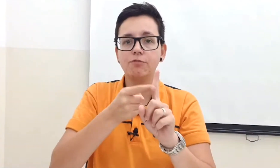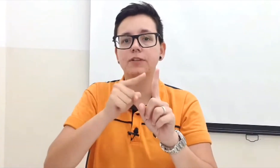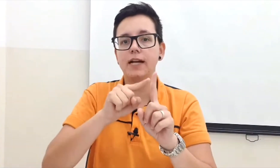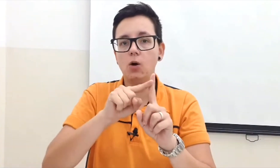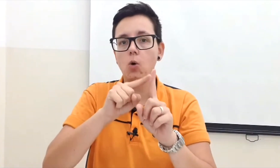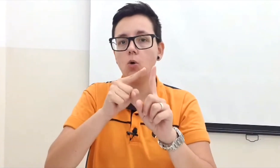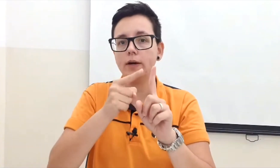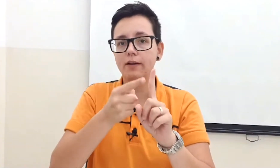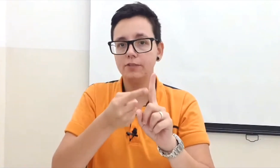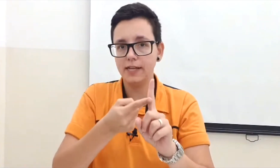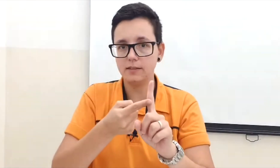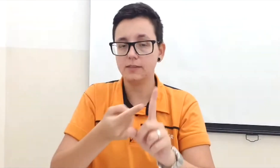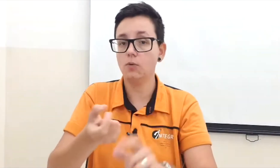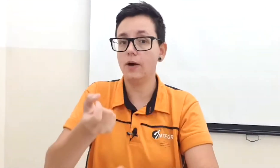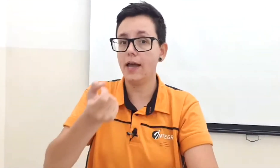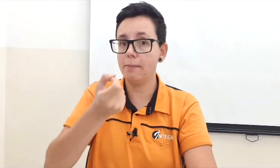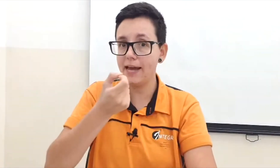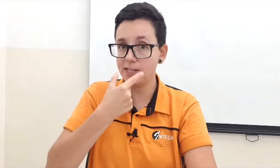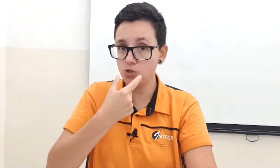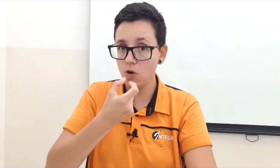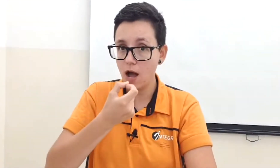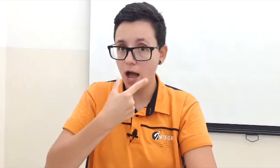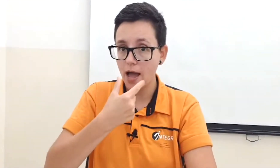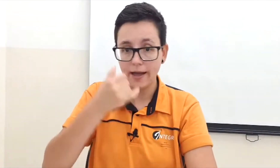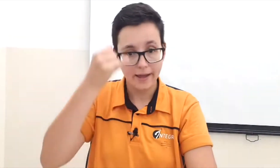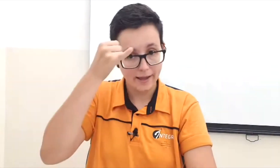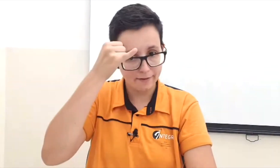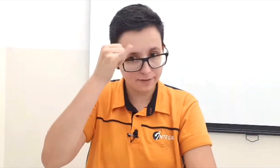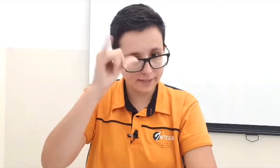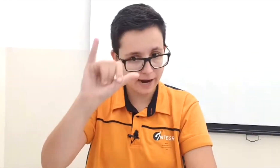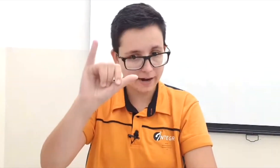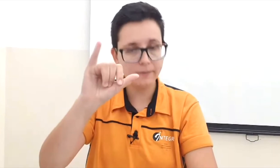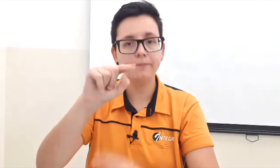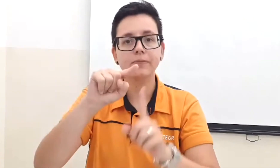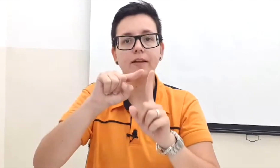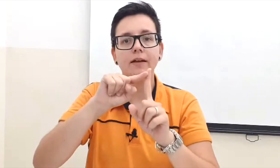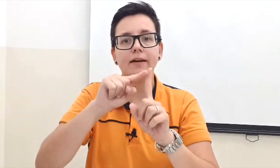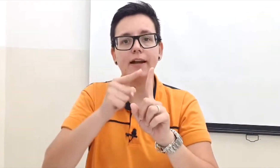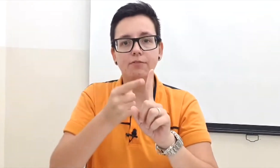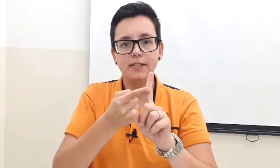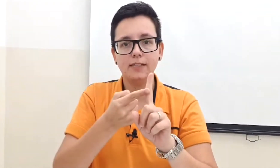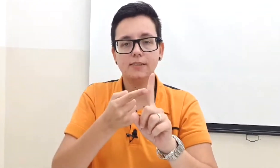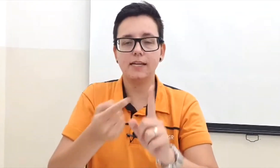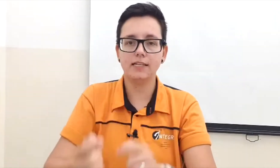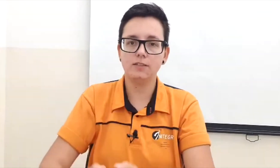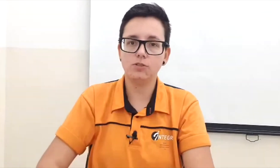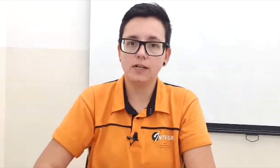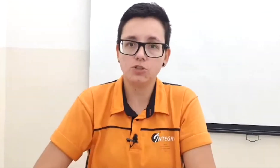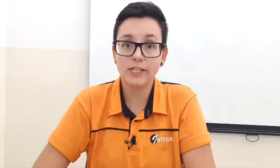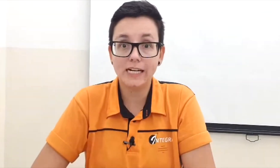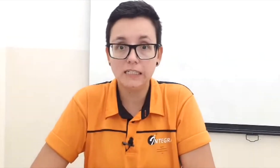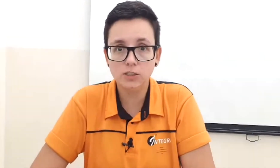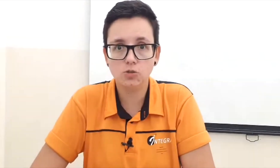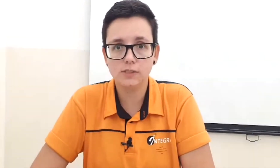grávida ou gravidez. Então, remédio, evitar, gravidez. Esse é o sinal de